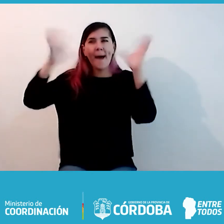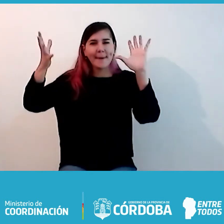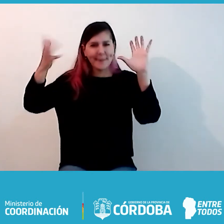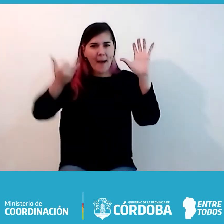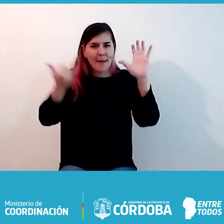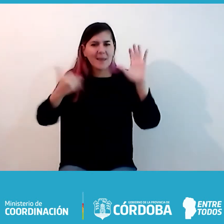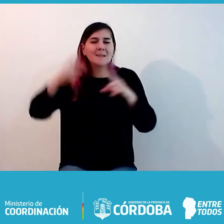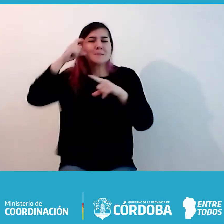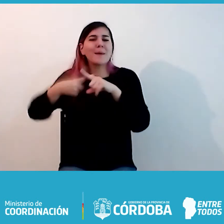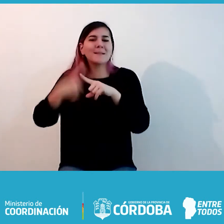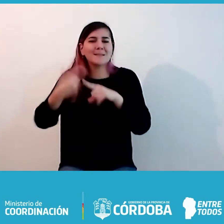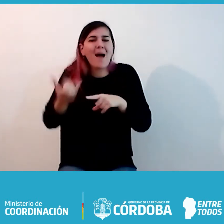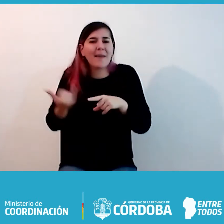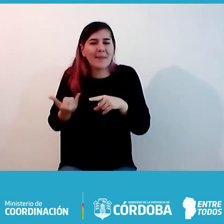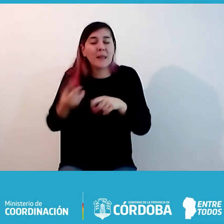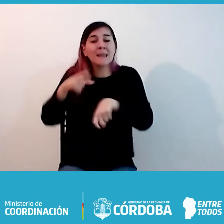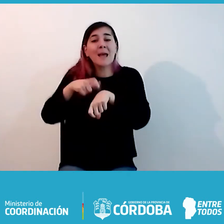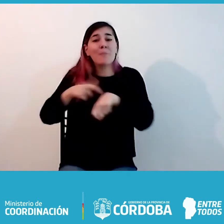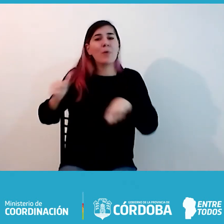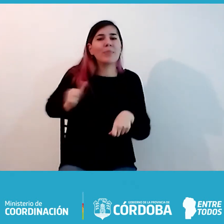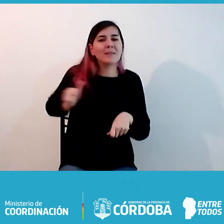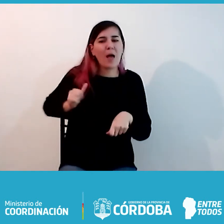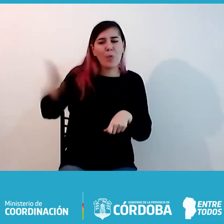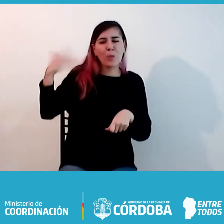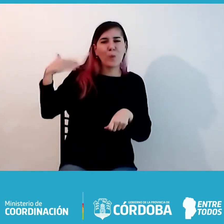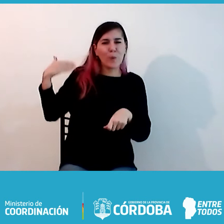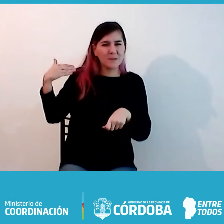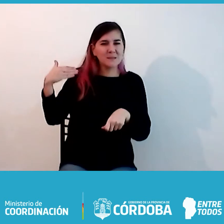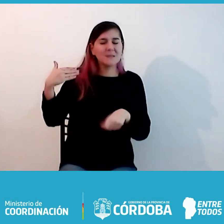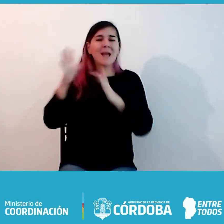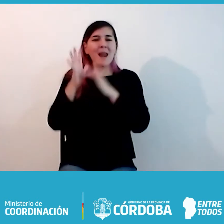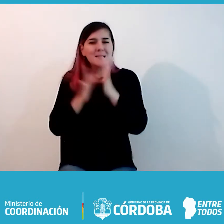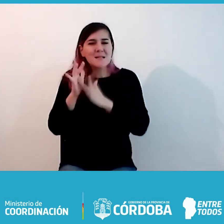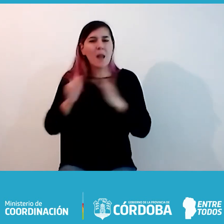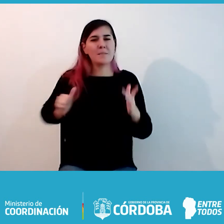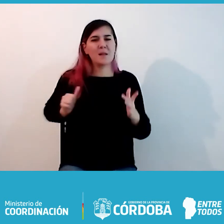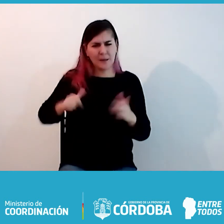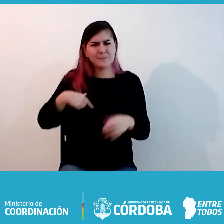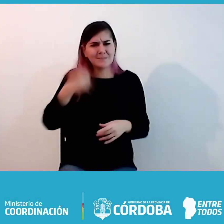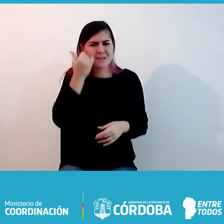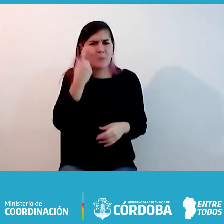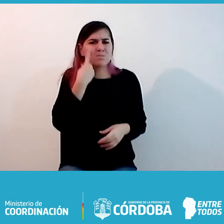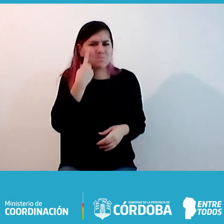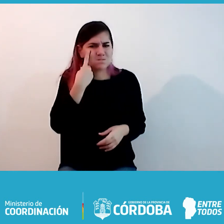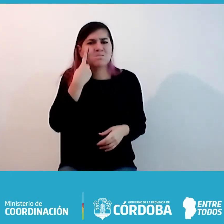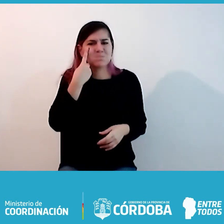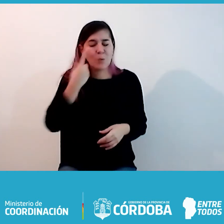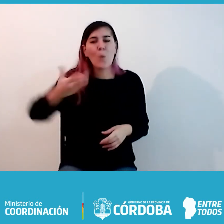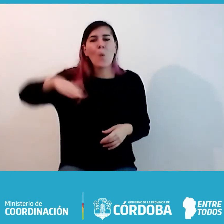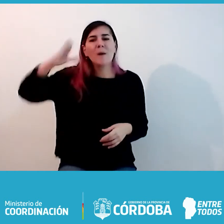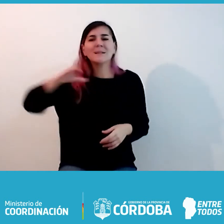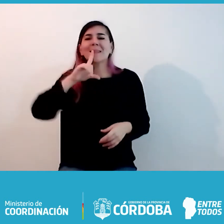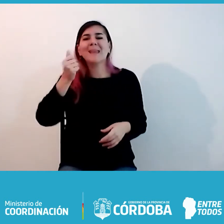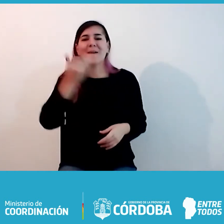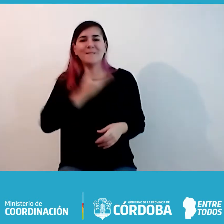en esto, afirma. En tiempos de dictadura cívico-militar eclesial, ya se vivió cosa semejante en el valle, en Tafí del